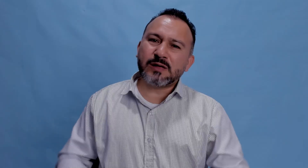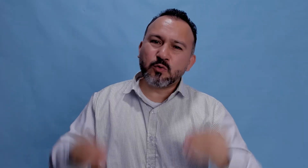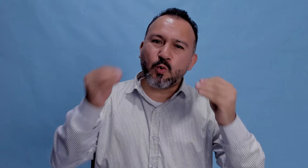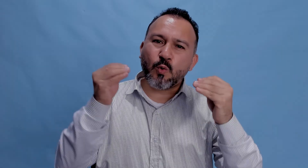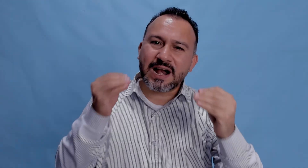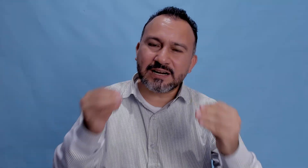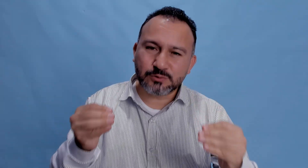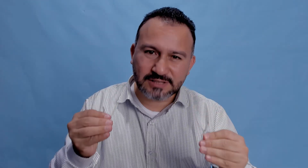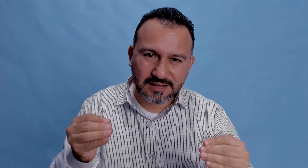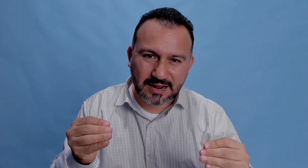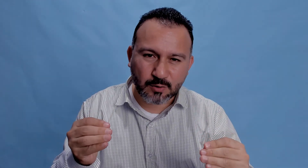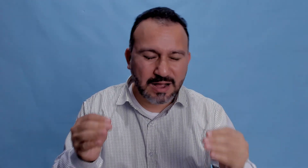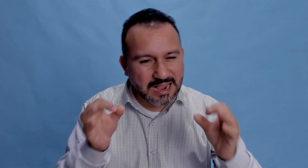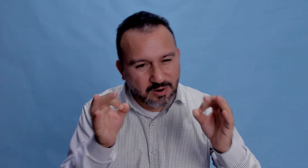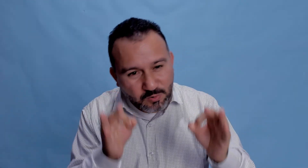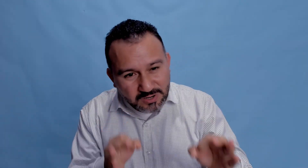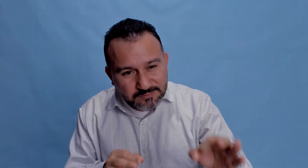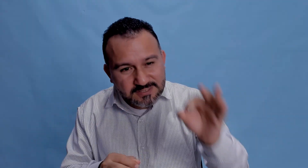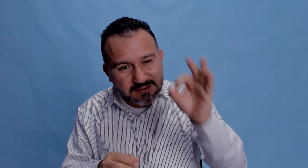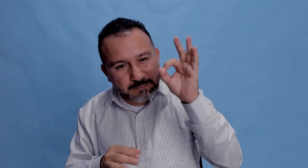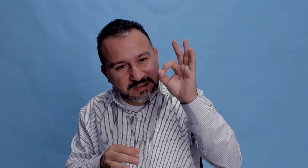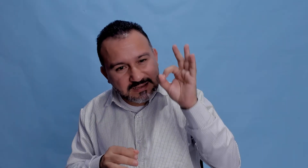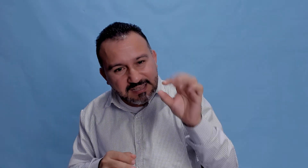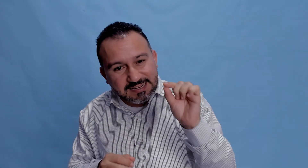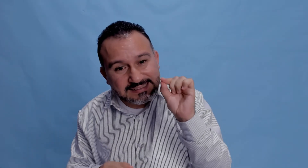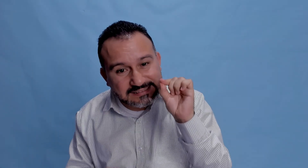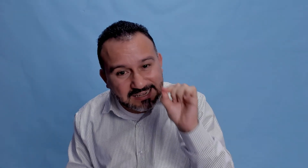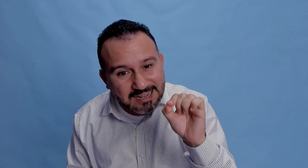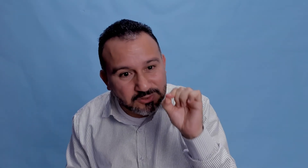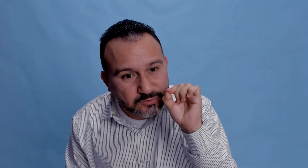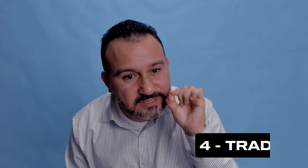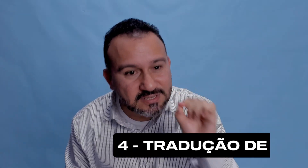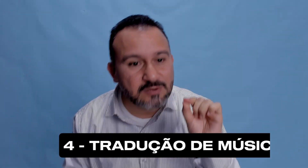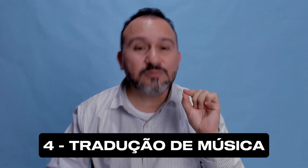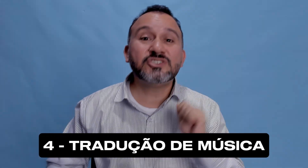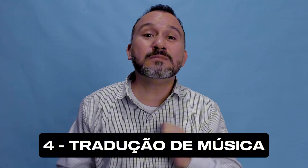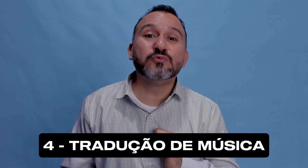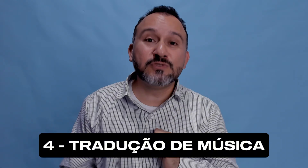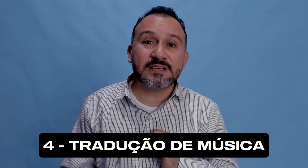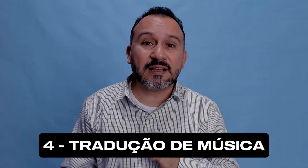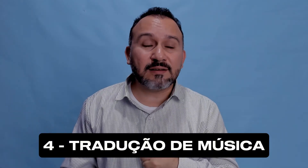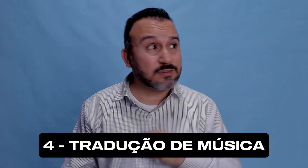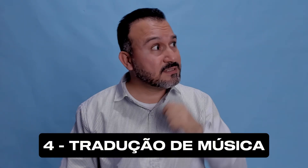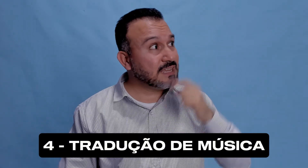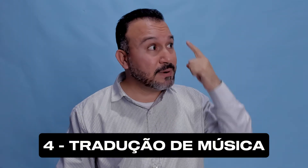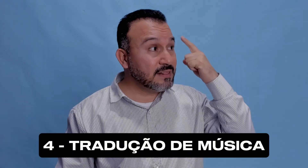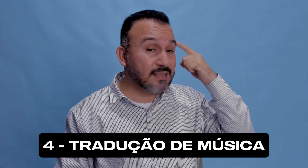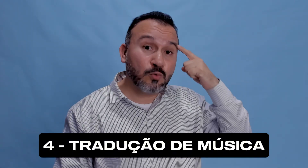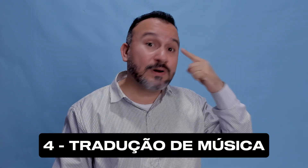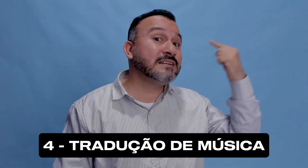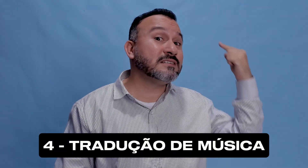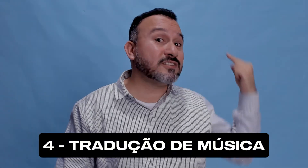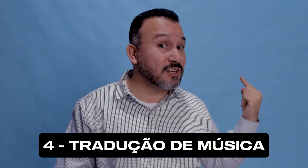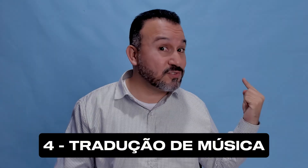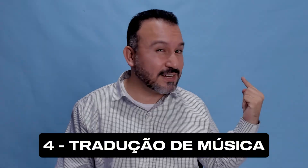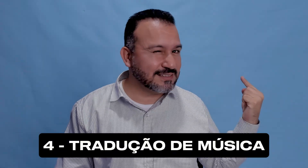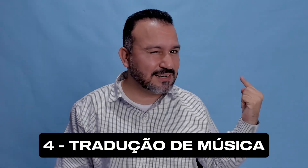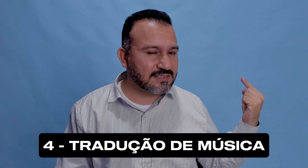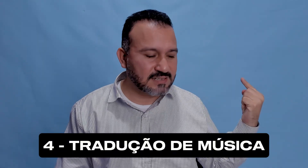o quarto degrau. Agora você vai pensar em tradução de música. Você aprendeu antes, olha só que interessante.